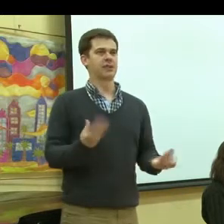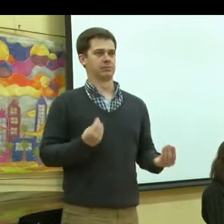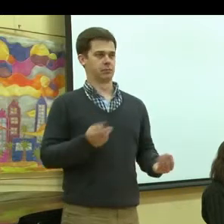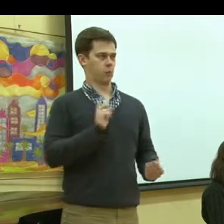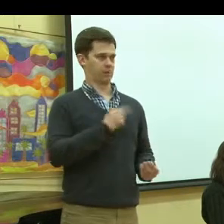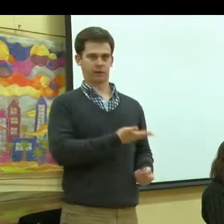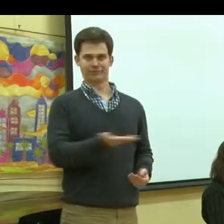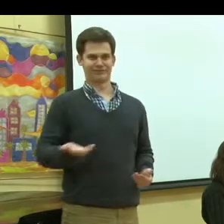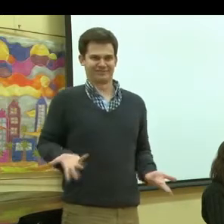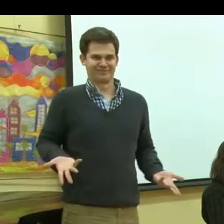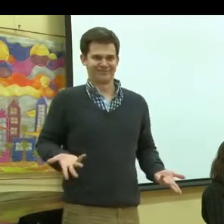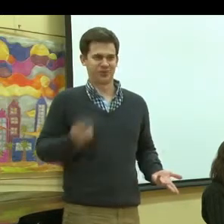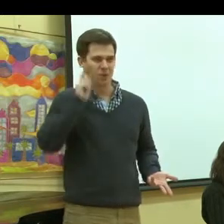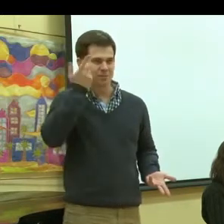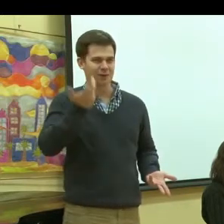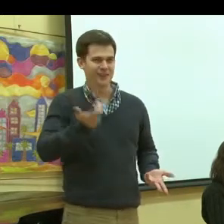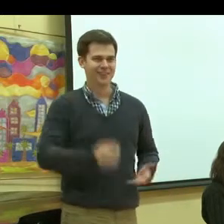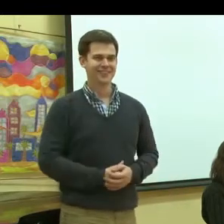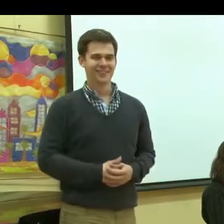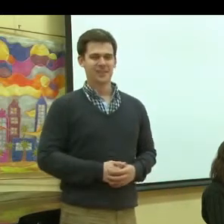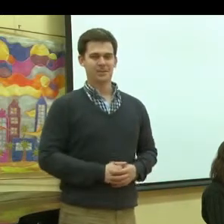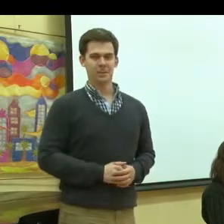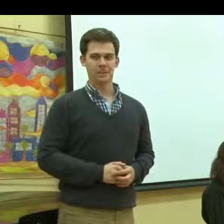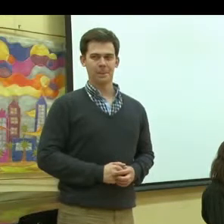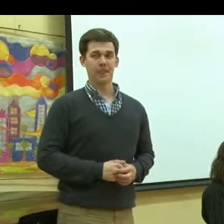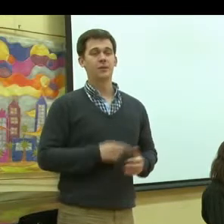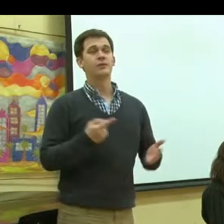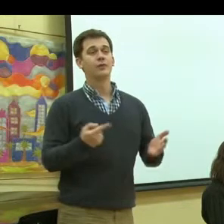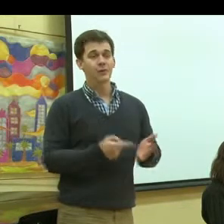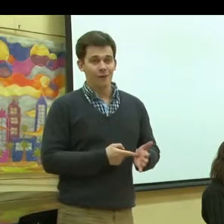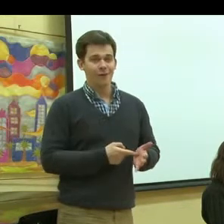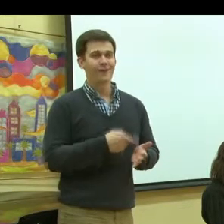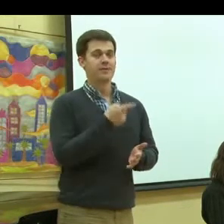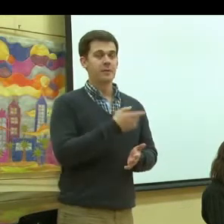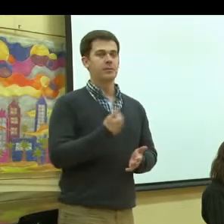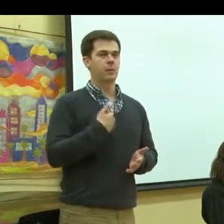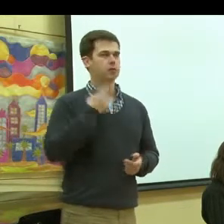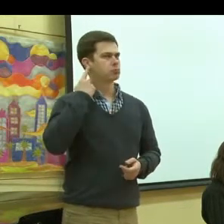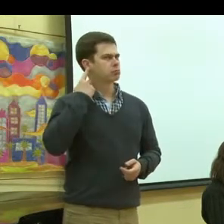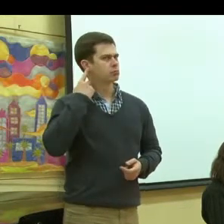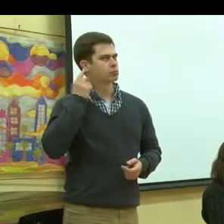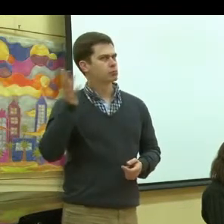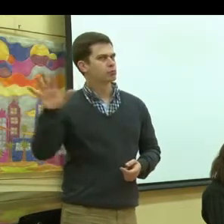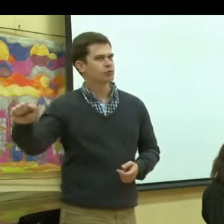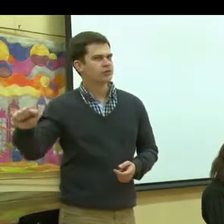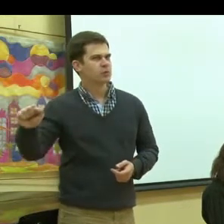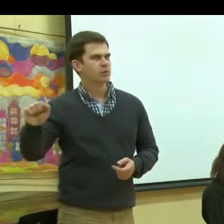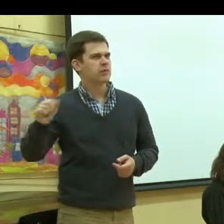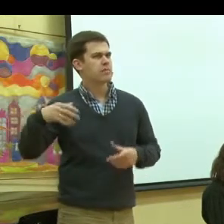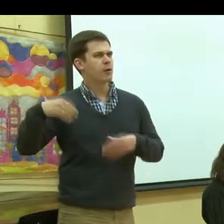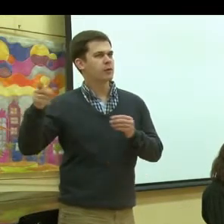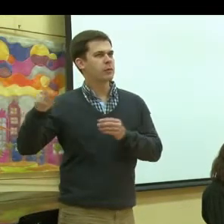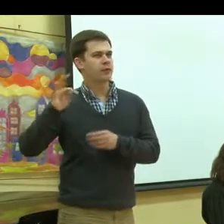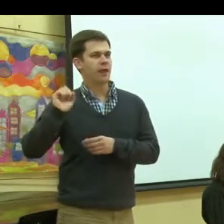de los hombres, uno lo invita a bailar al otro y de esa manera... No i właśnie, usłyszeli jak gdzieś w tle tą taką pierwotną